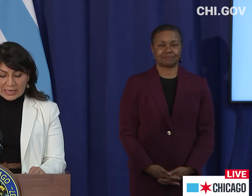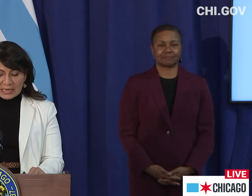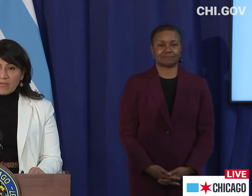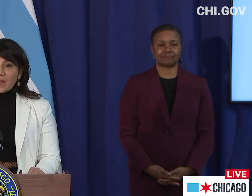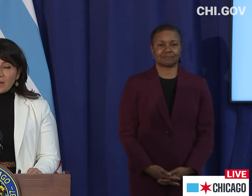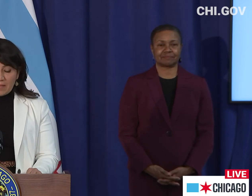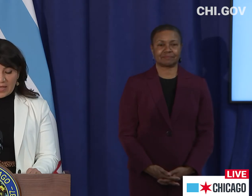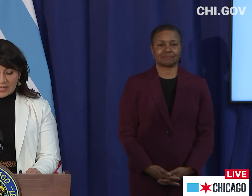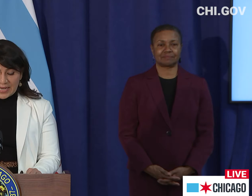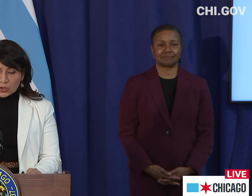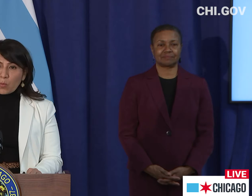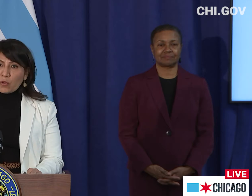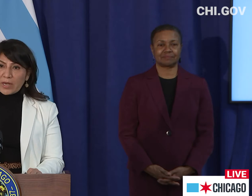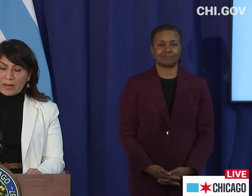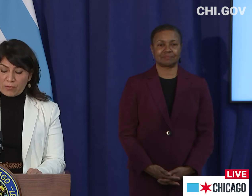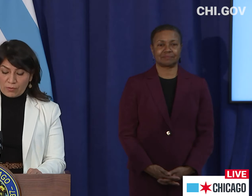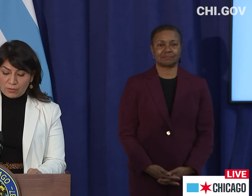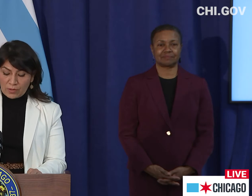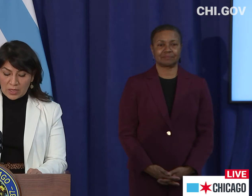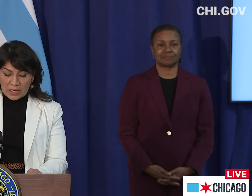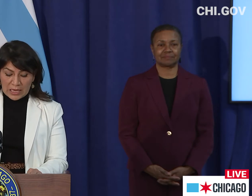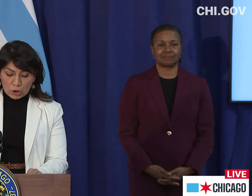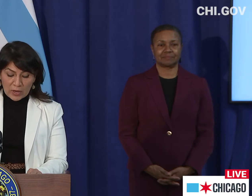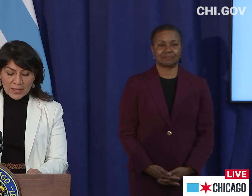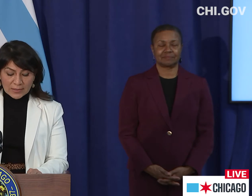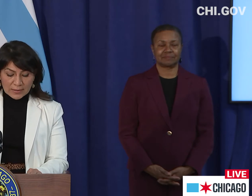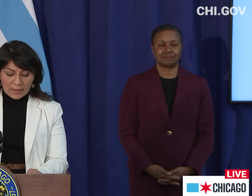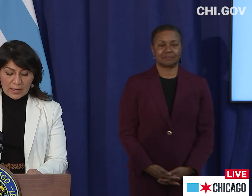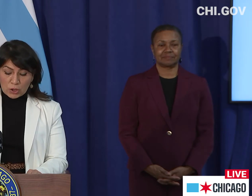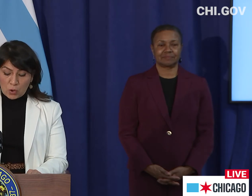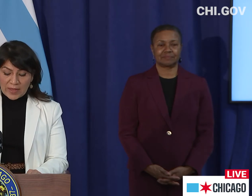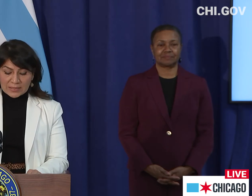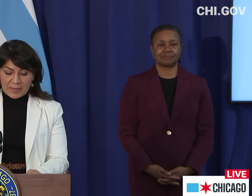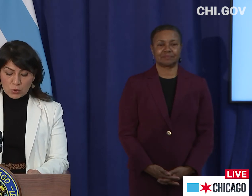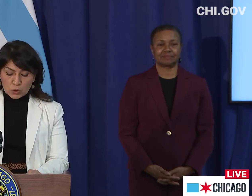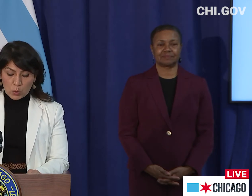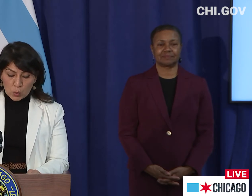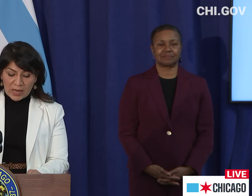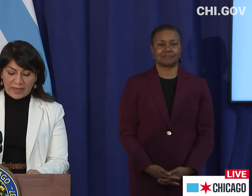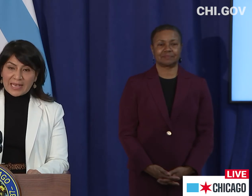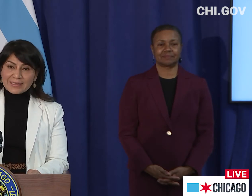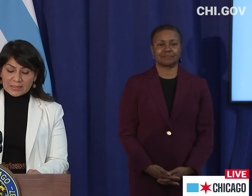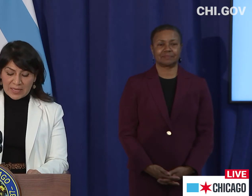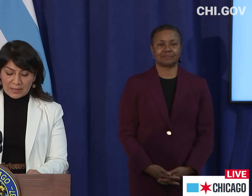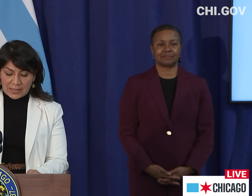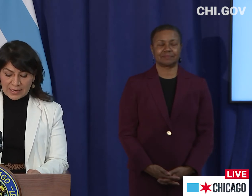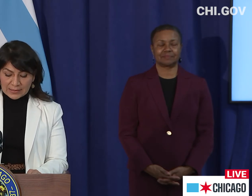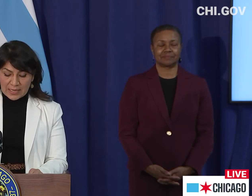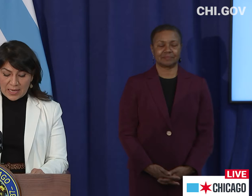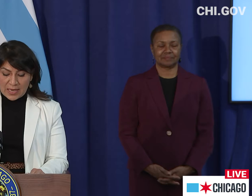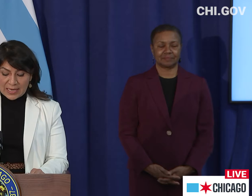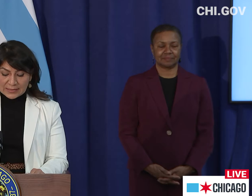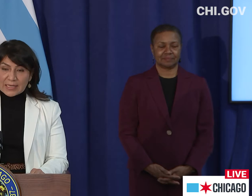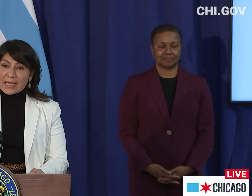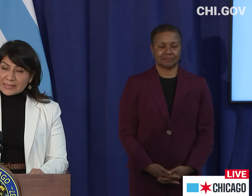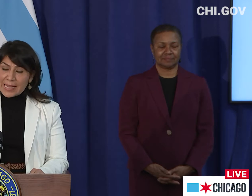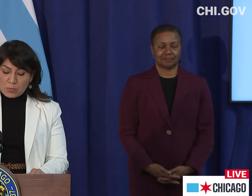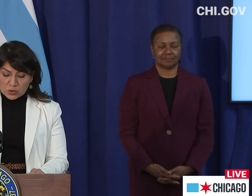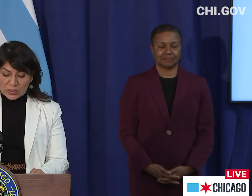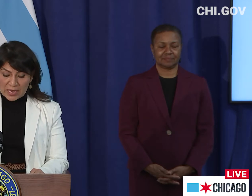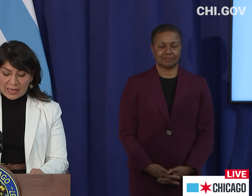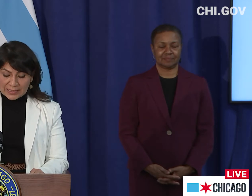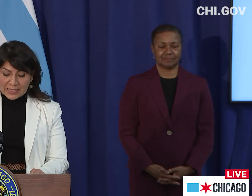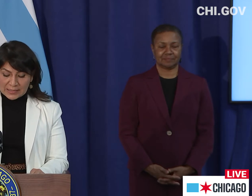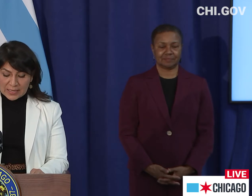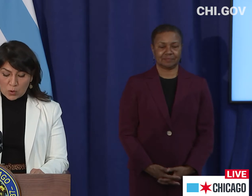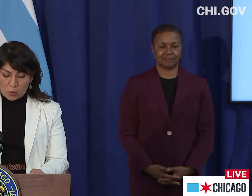estamos en el nivel de riesgo moderado. En todas menos una de estas métricas